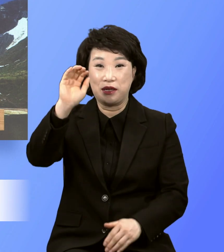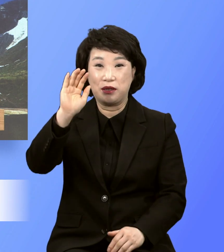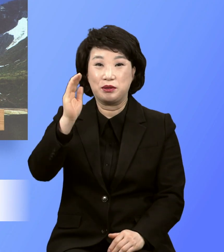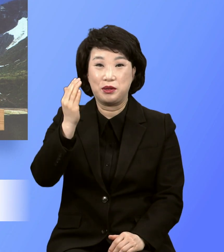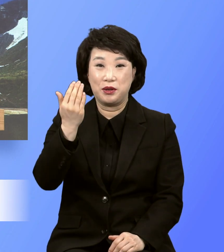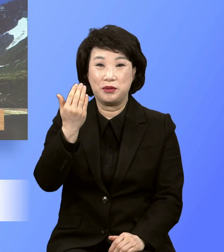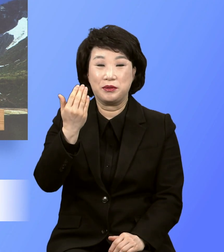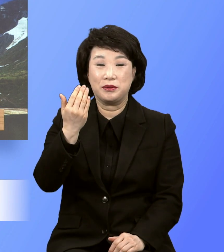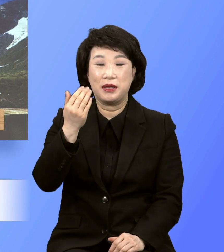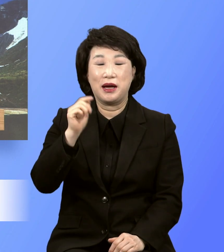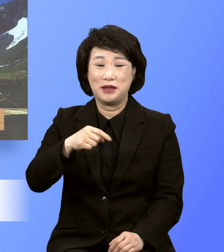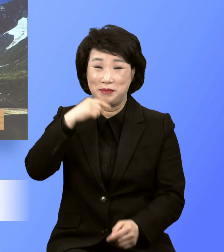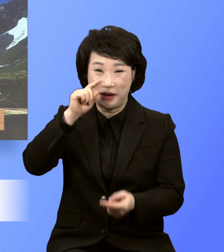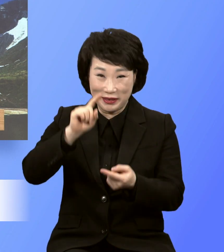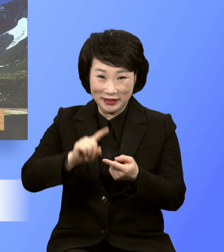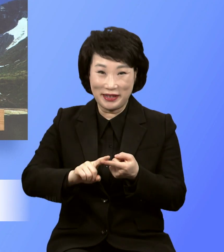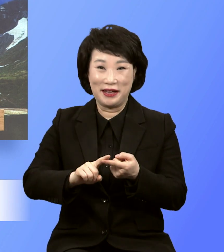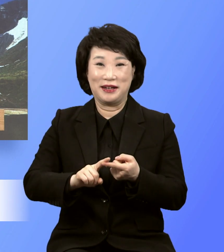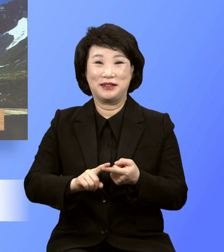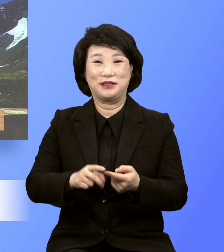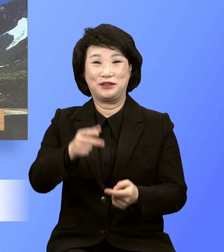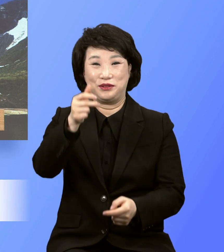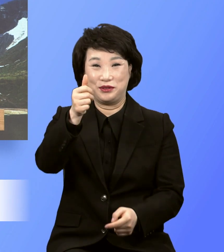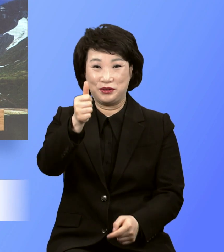함이 마땅하신